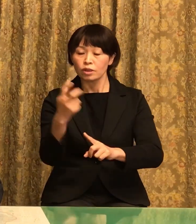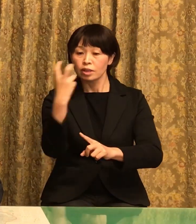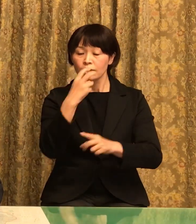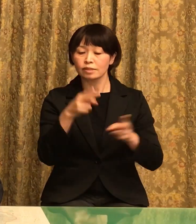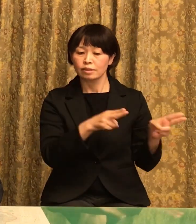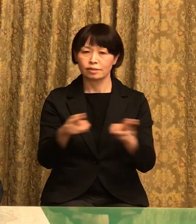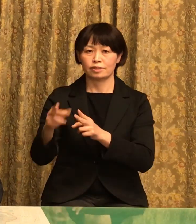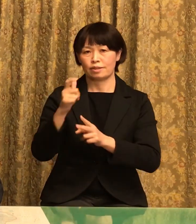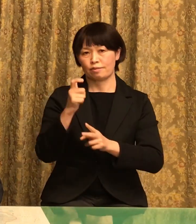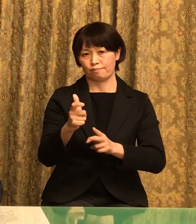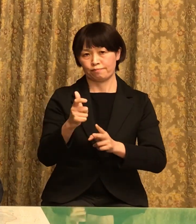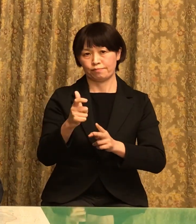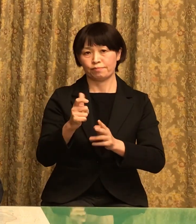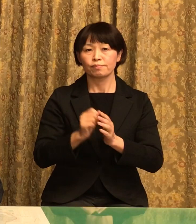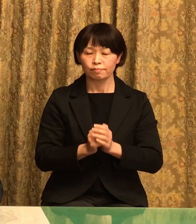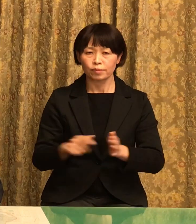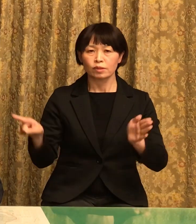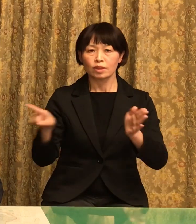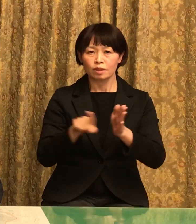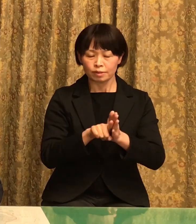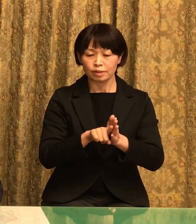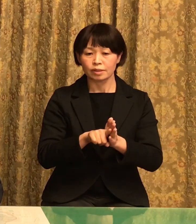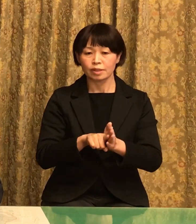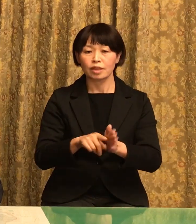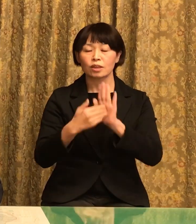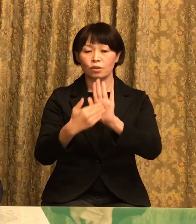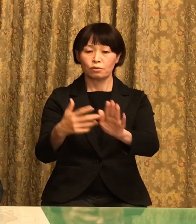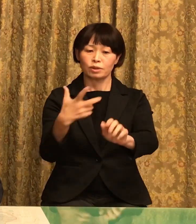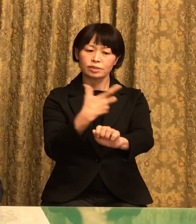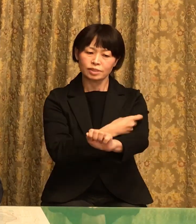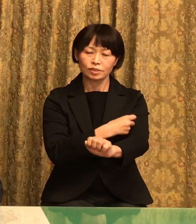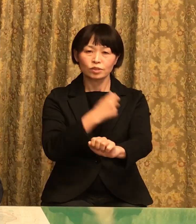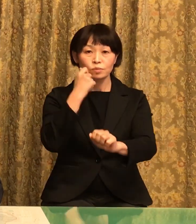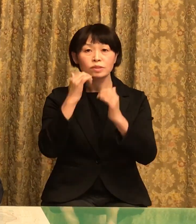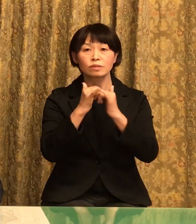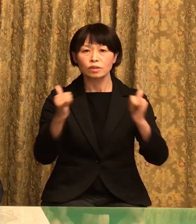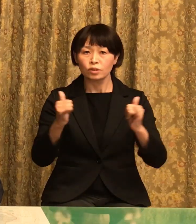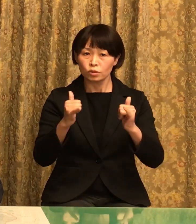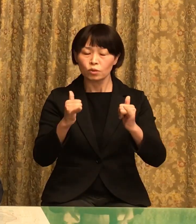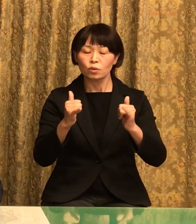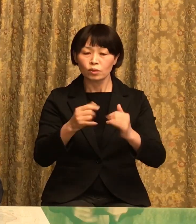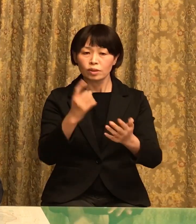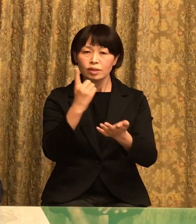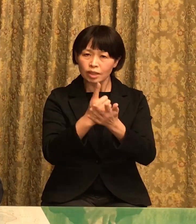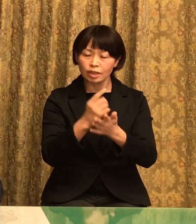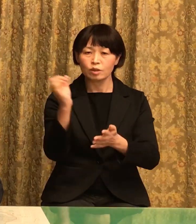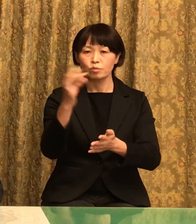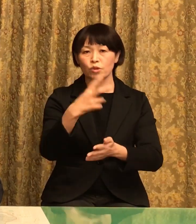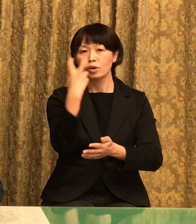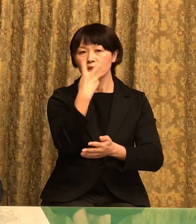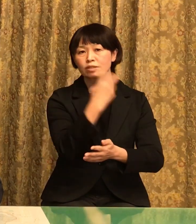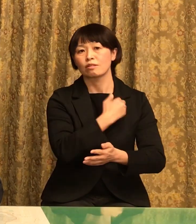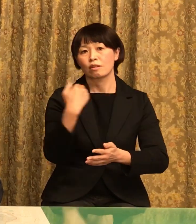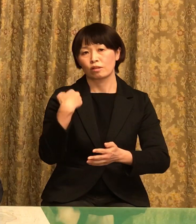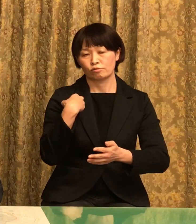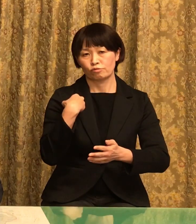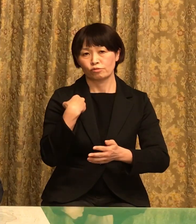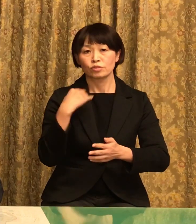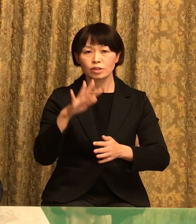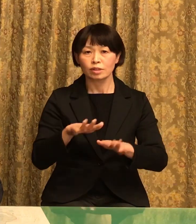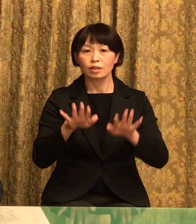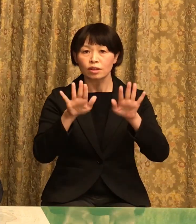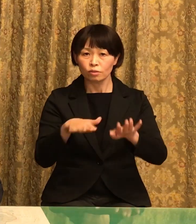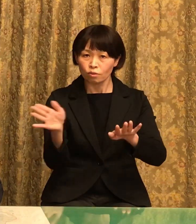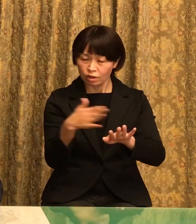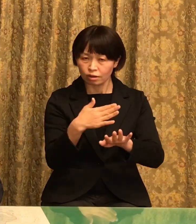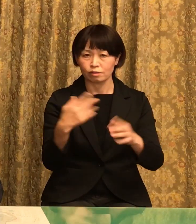。これまでワクチンを打てない人を対象に実施した無料検査を12月28日